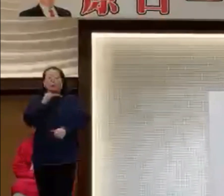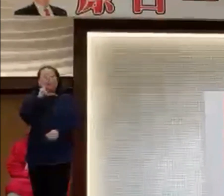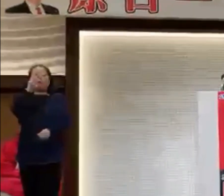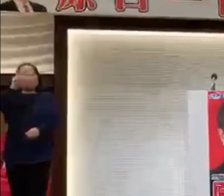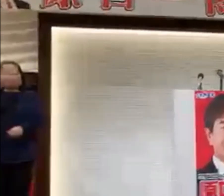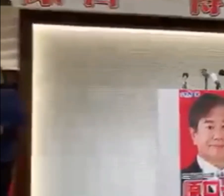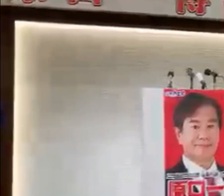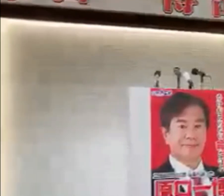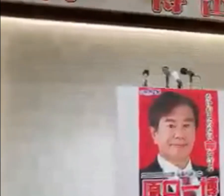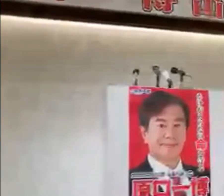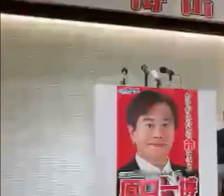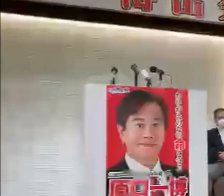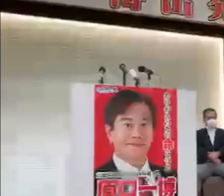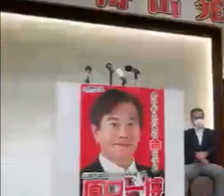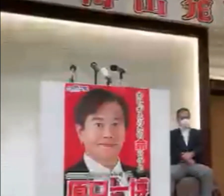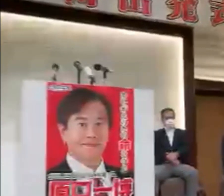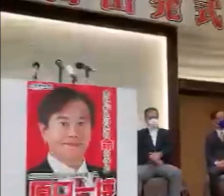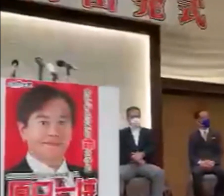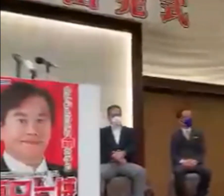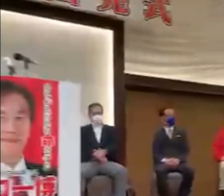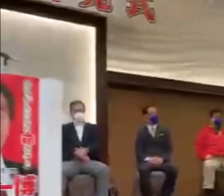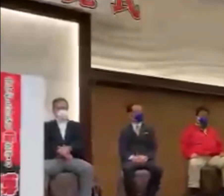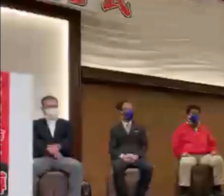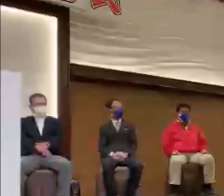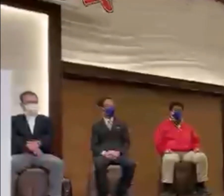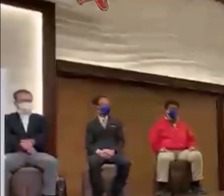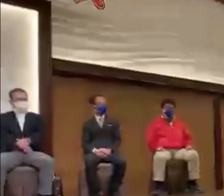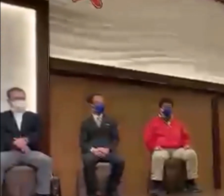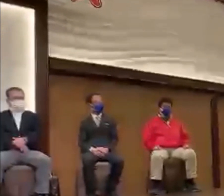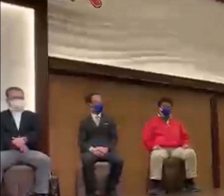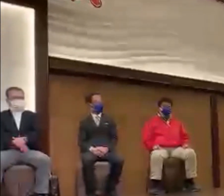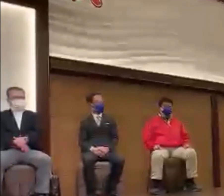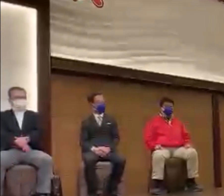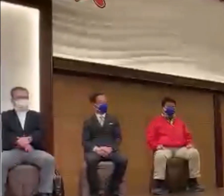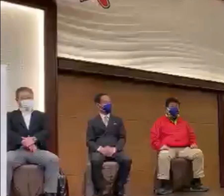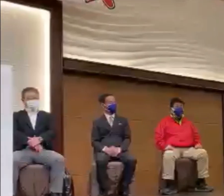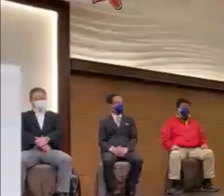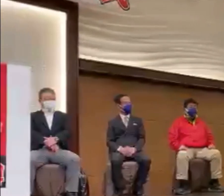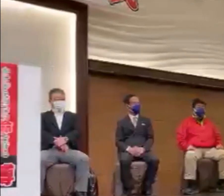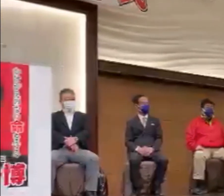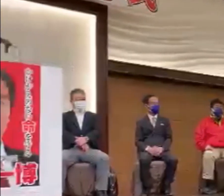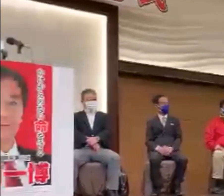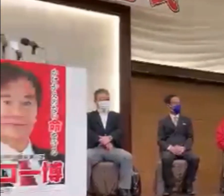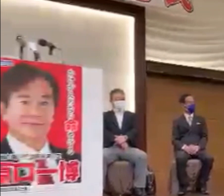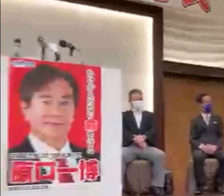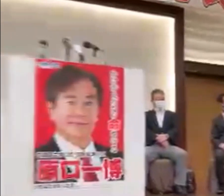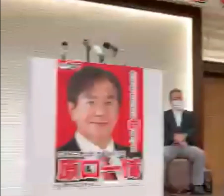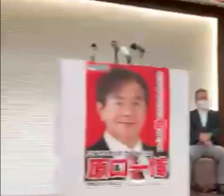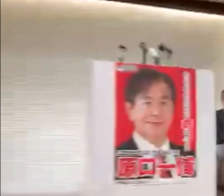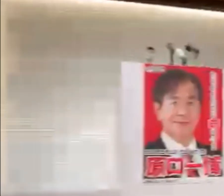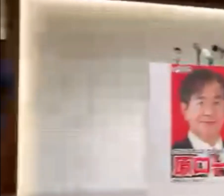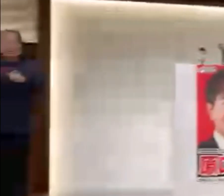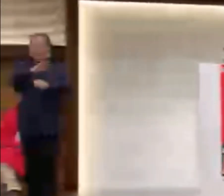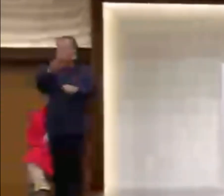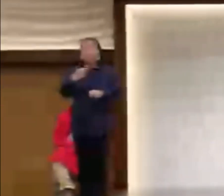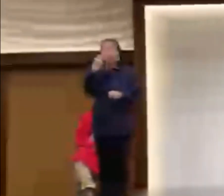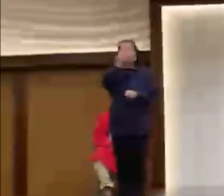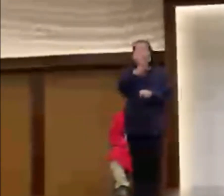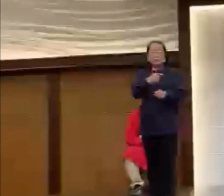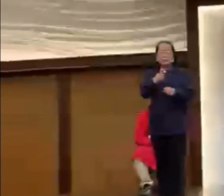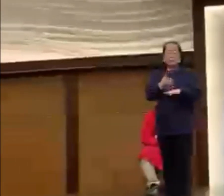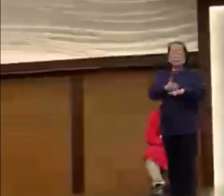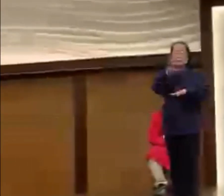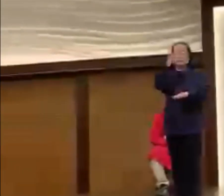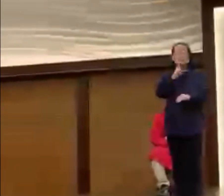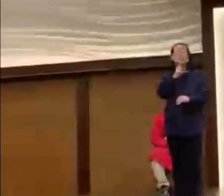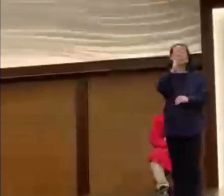ます。国政のため、また地元佐賀県発展のため日々ご尽力されている原口和弘候補に